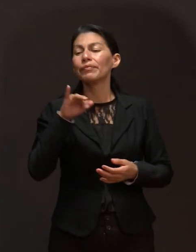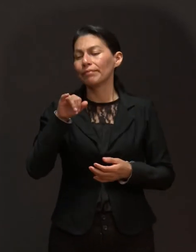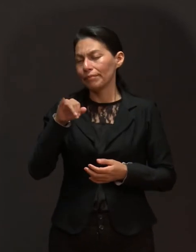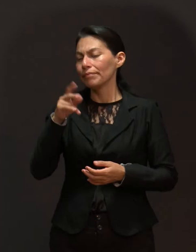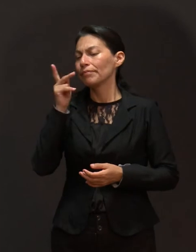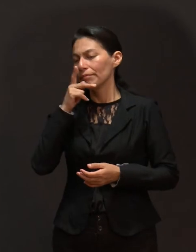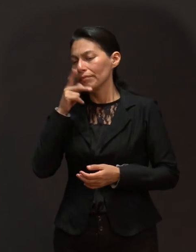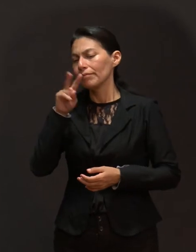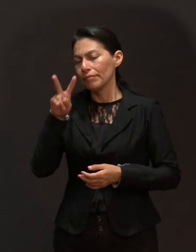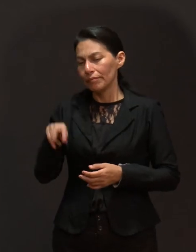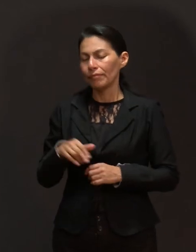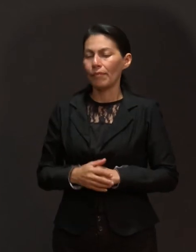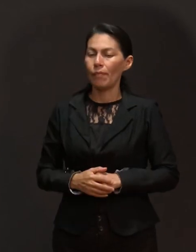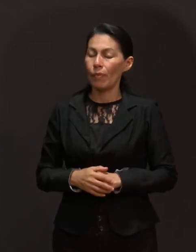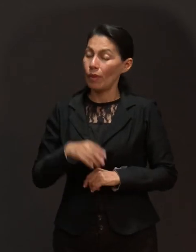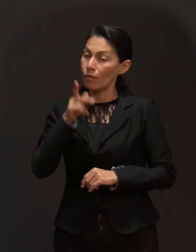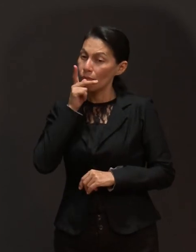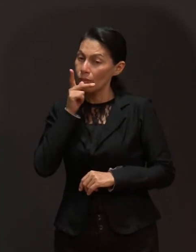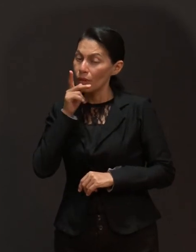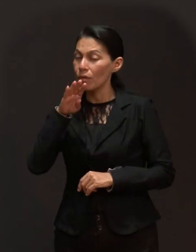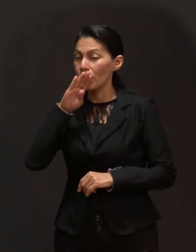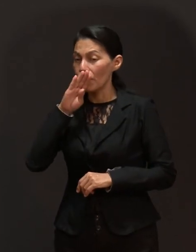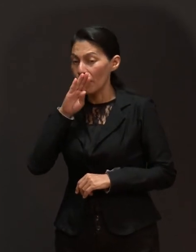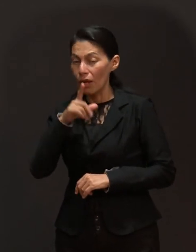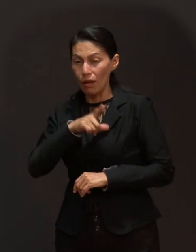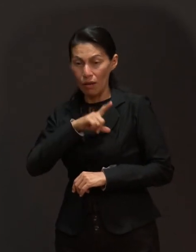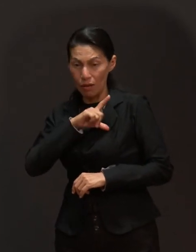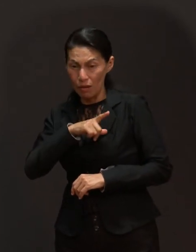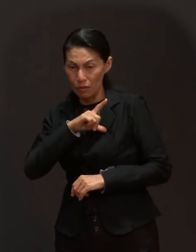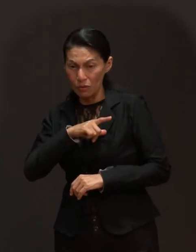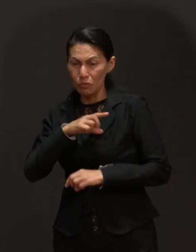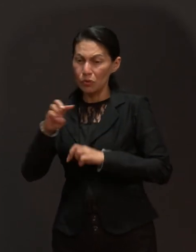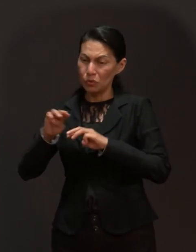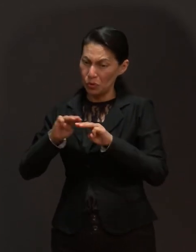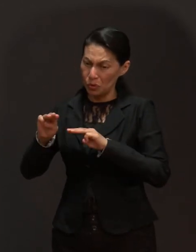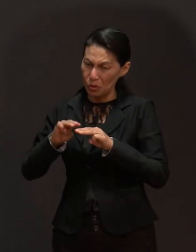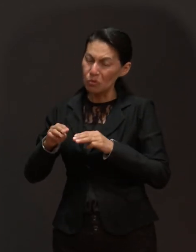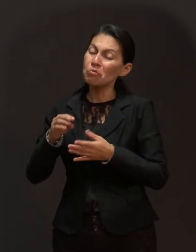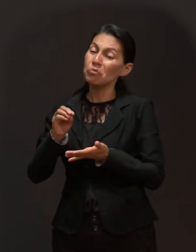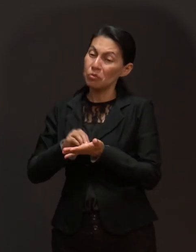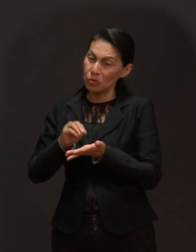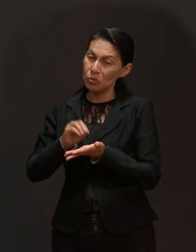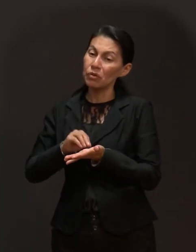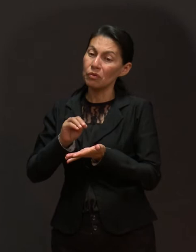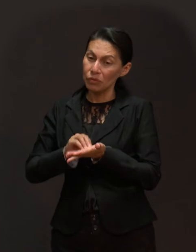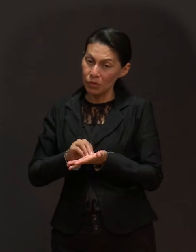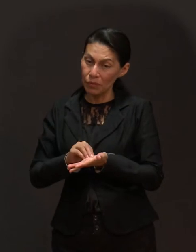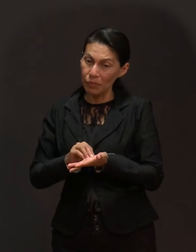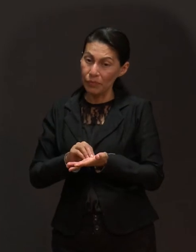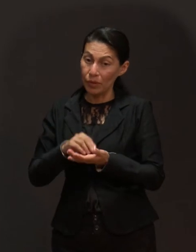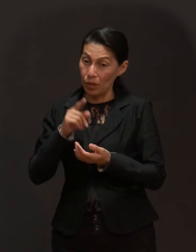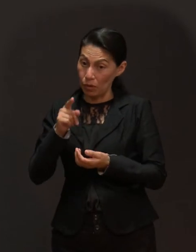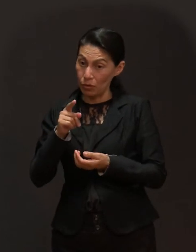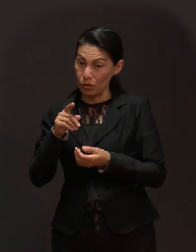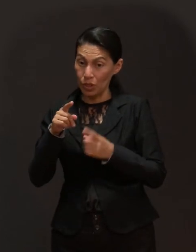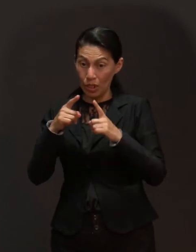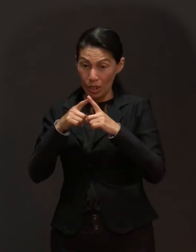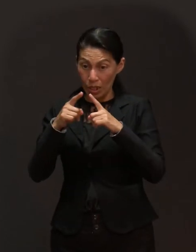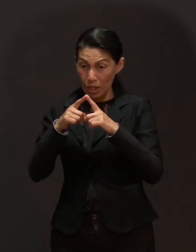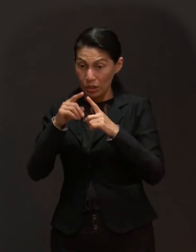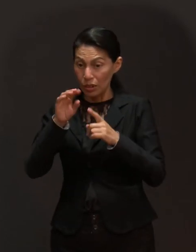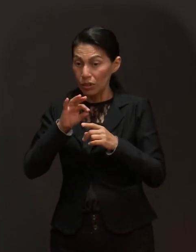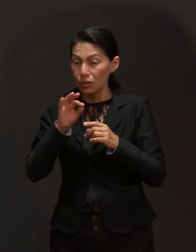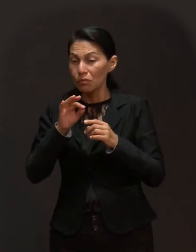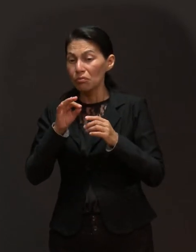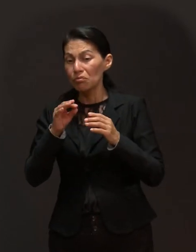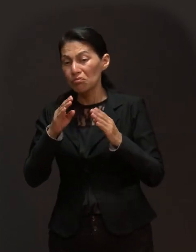orar. Así es, Pastor. Mis papás, como le digo, fueron laicos. Son laicos misioneros. Ellos son sembradores de